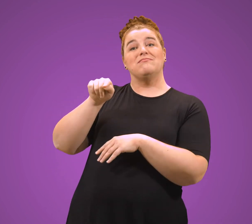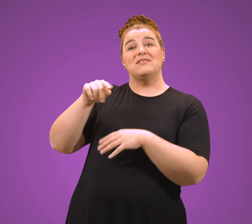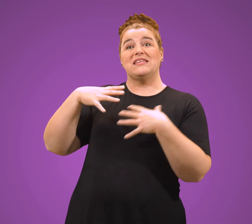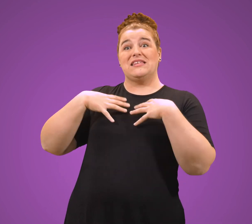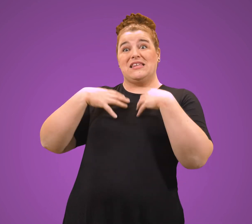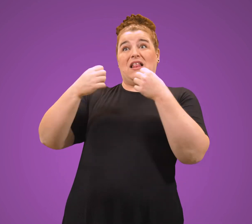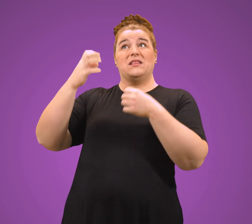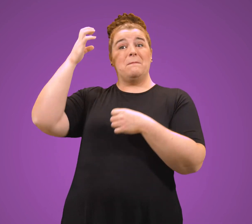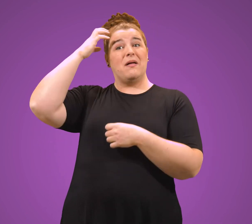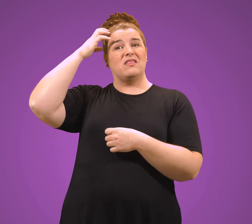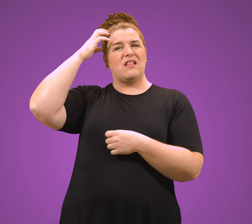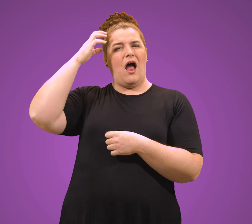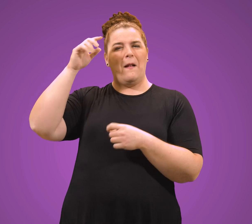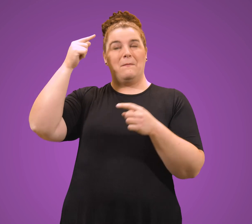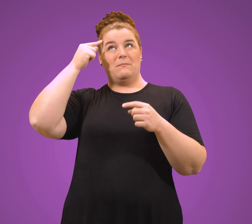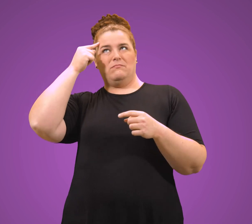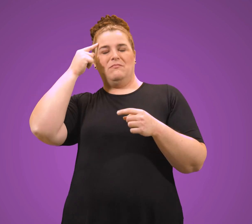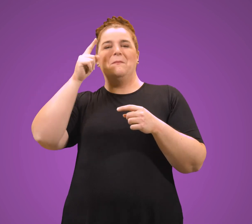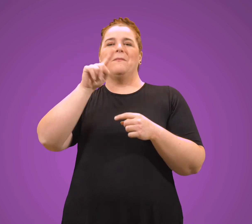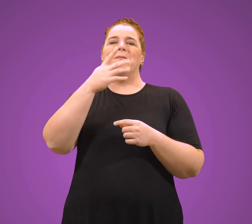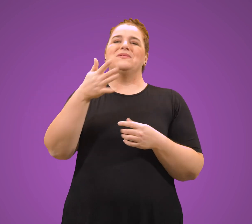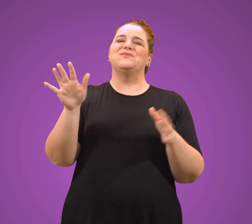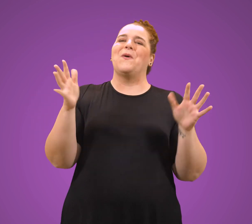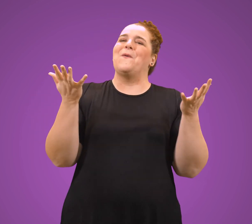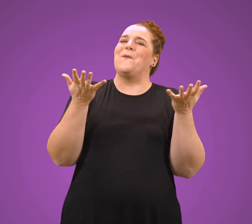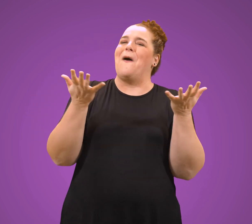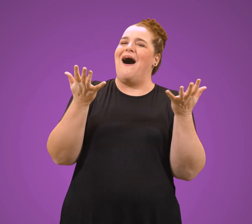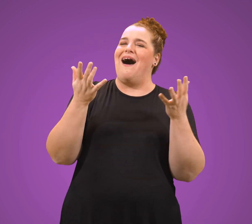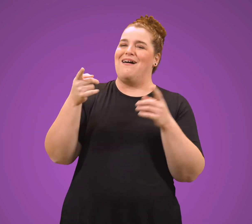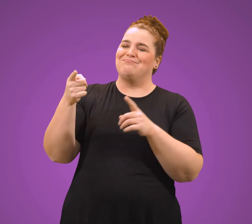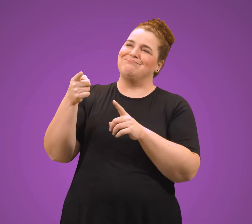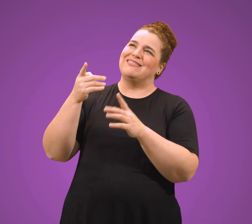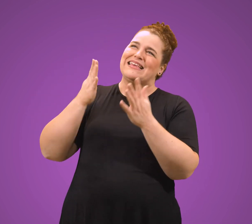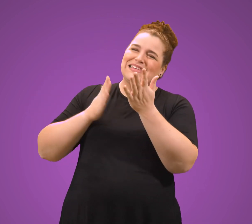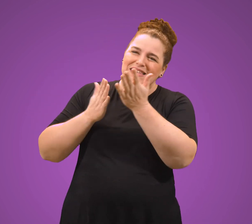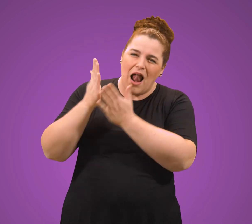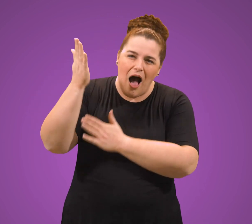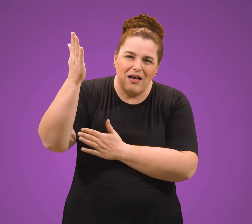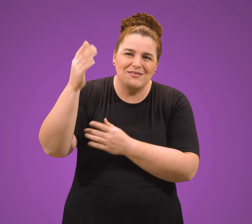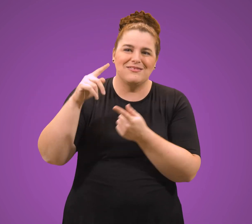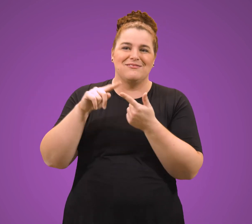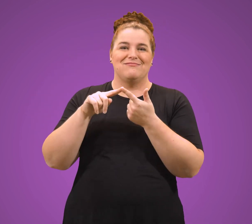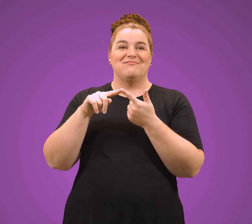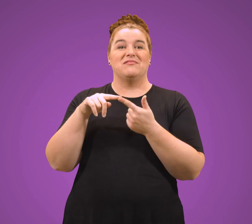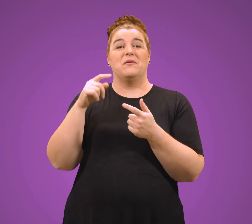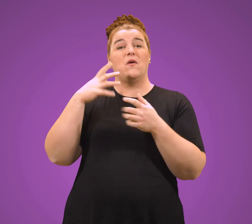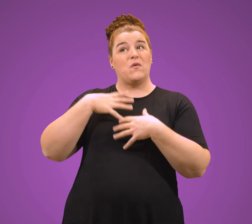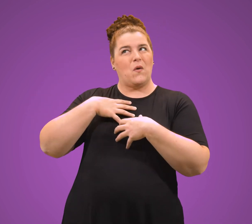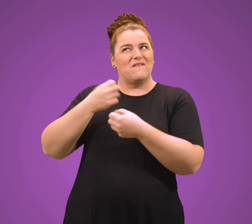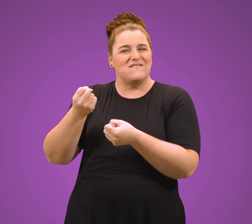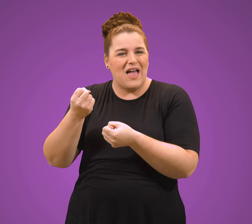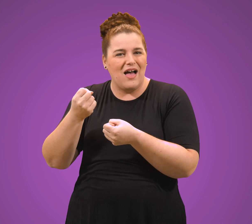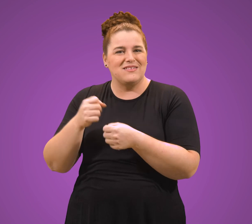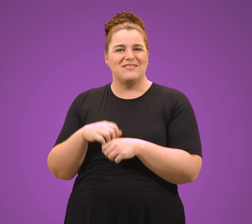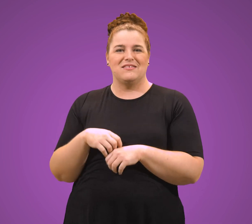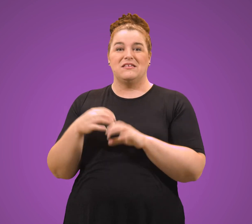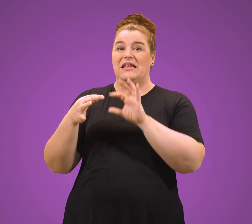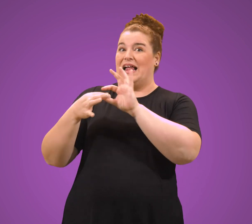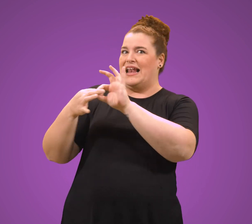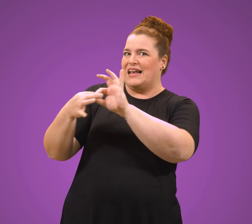Alors, la prochaine fois que vous penserez à la santé mentale, pensez à la résilience, à la confiance et aux liens. Il ne